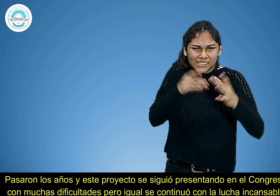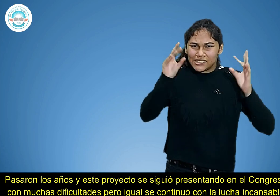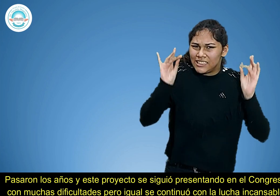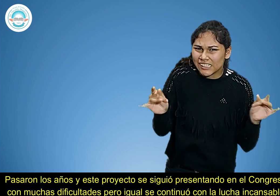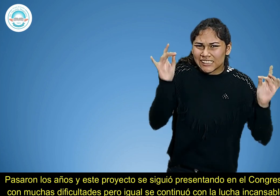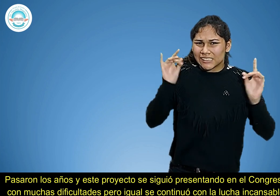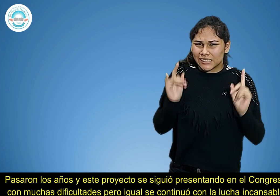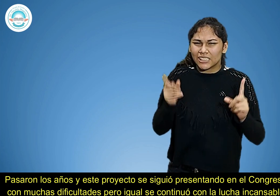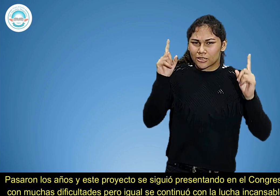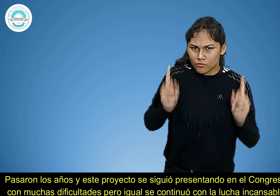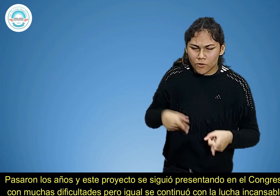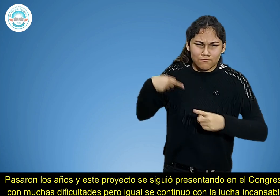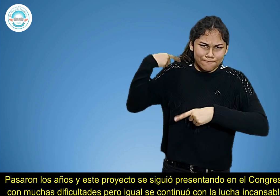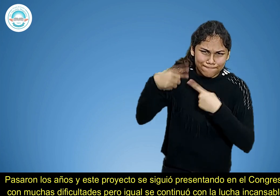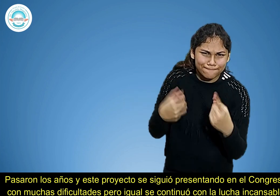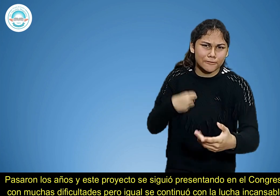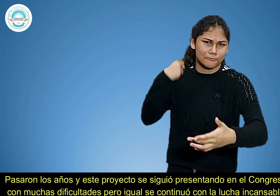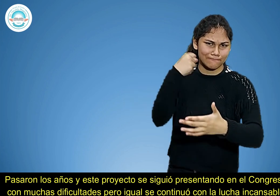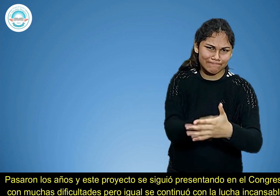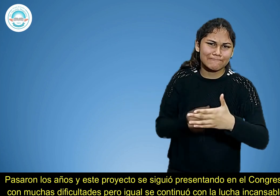pero igual se continuó con la lucha incansable.